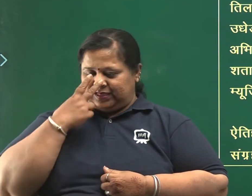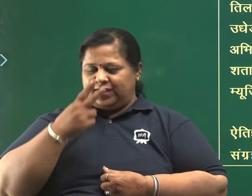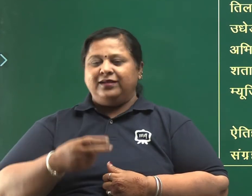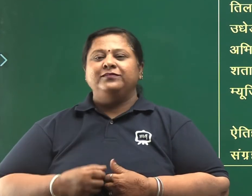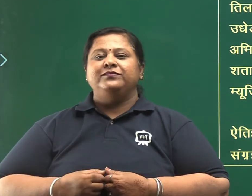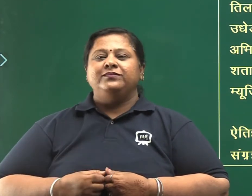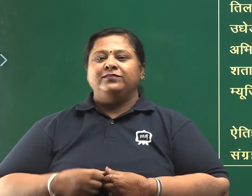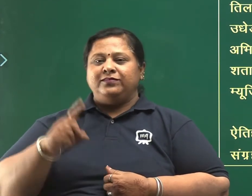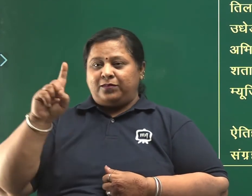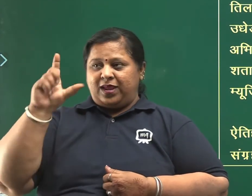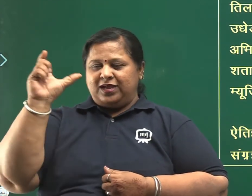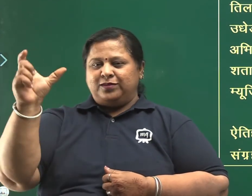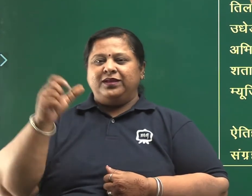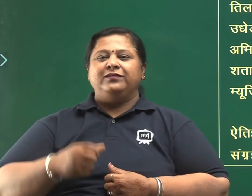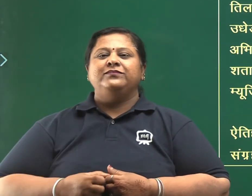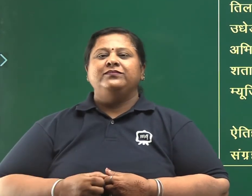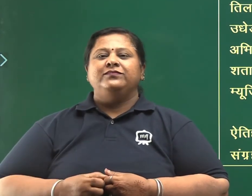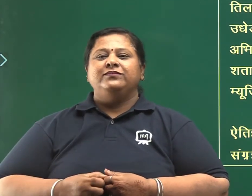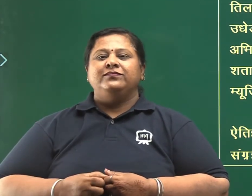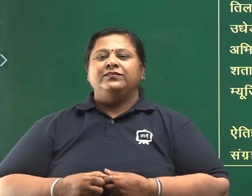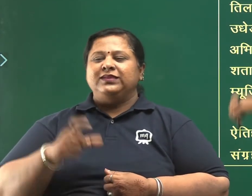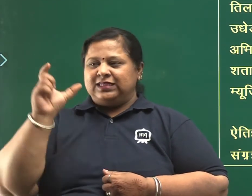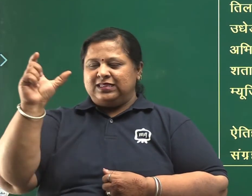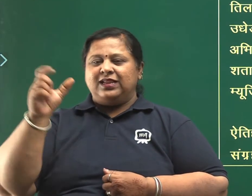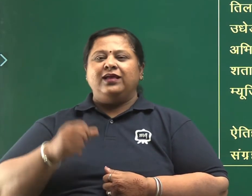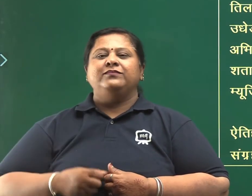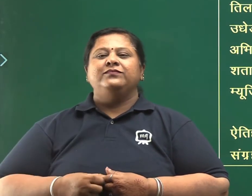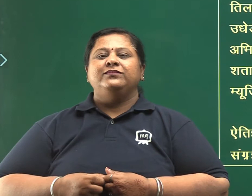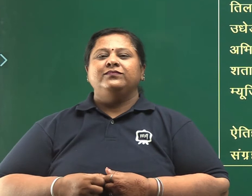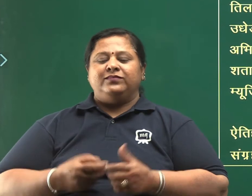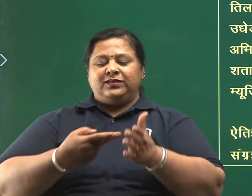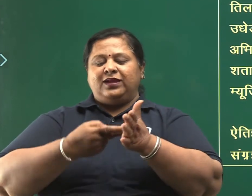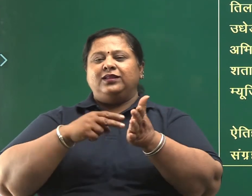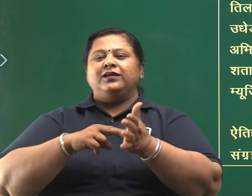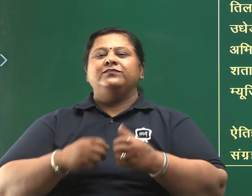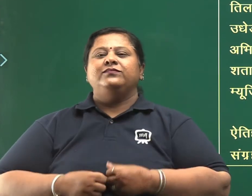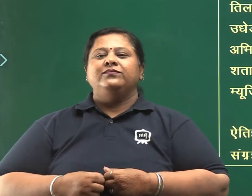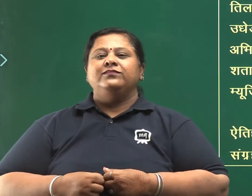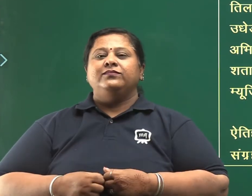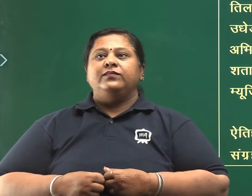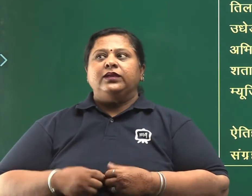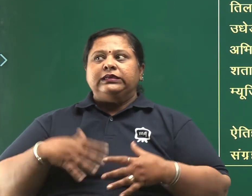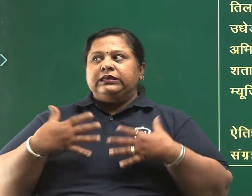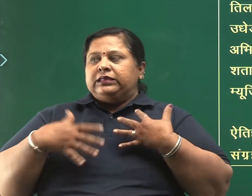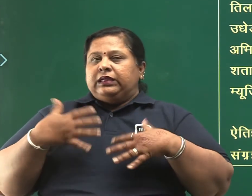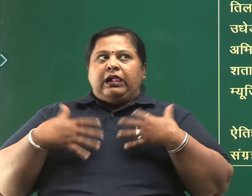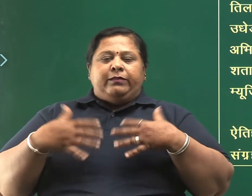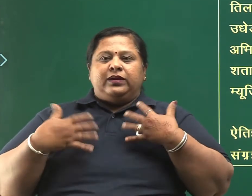देखेंगे। पहला शब्द है सनसनाया, अर्थ होगा घबराहट।